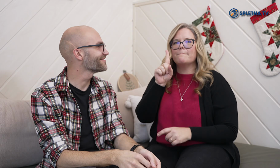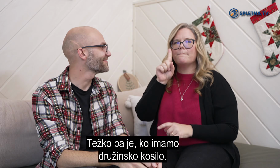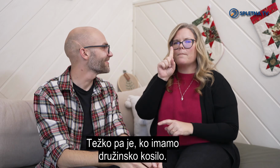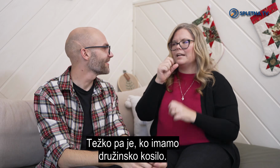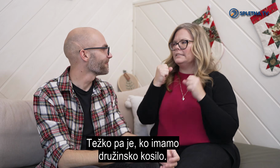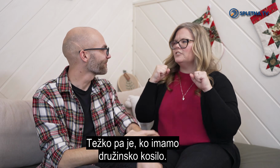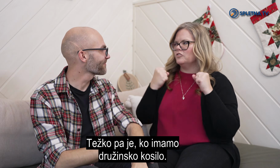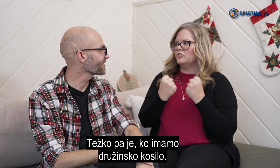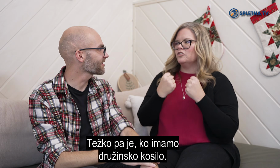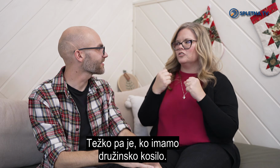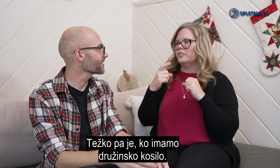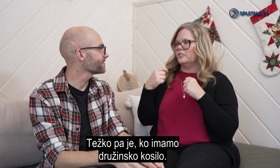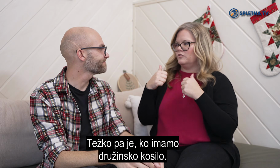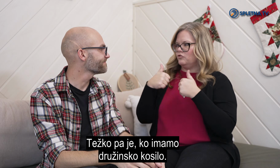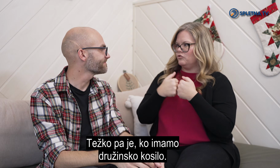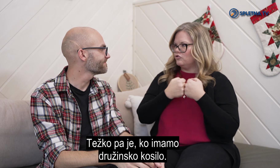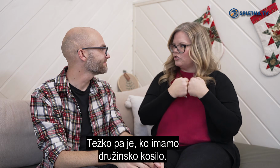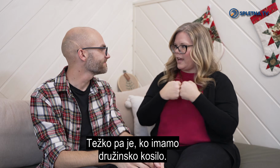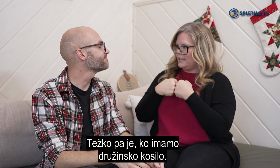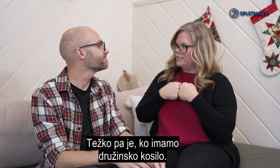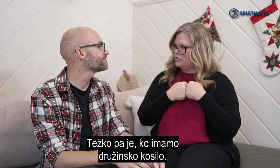Težko pa je, ko imamo družinsko kosilo.